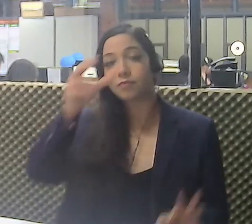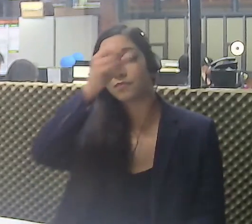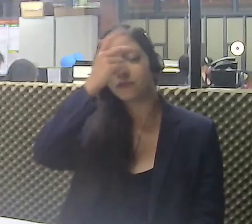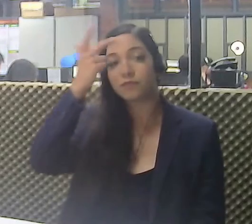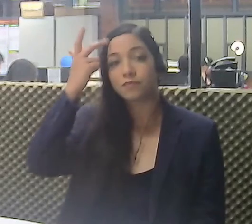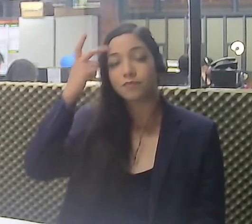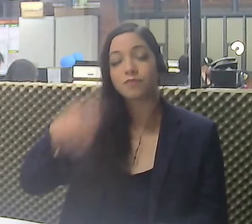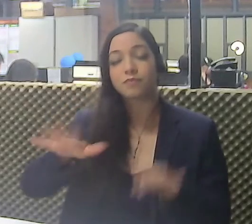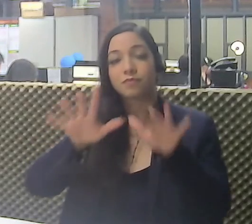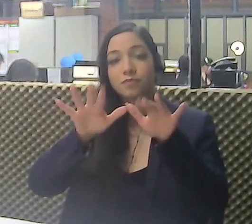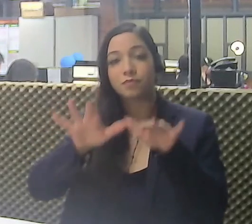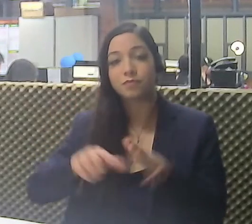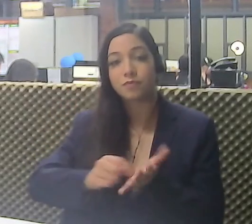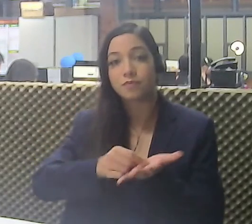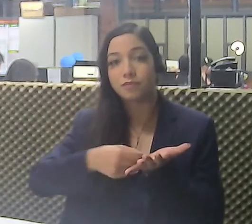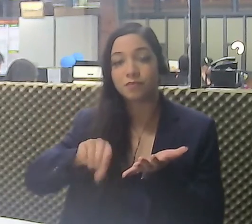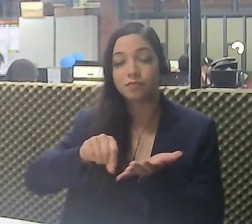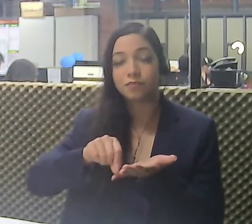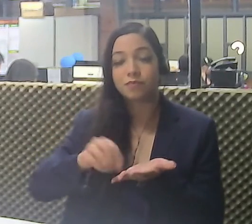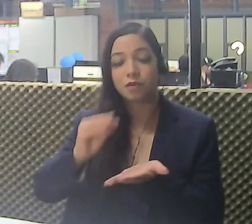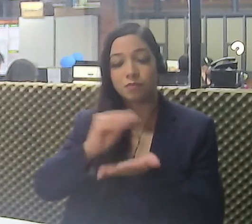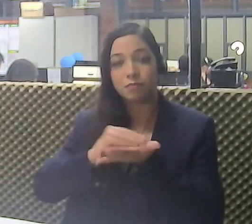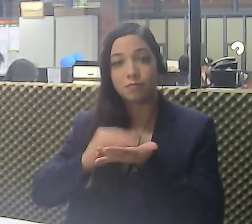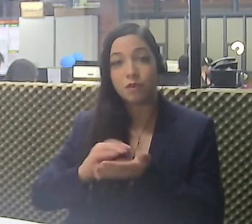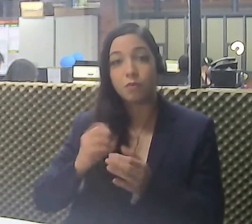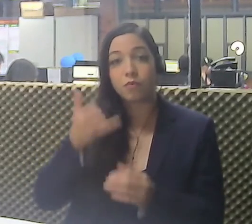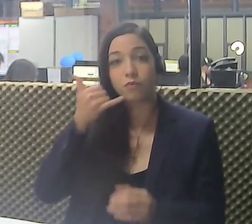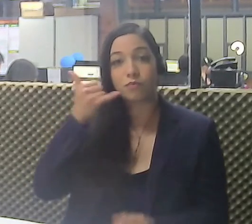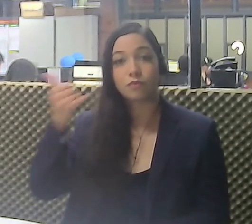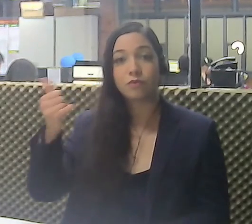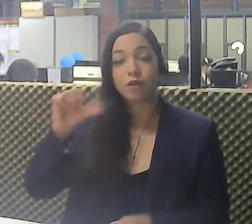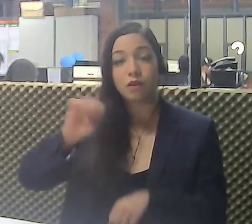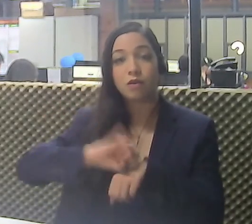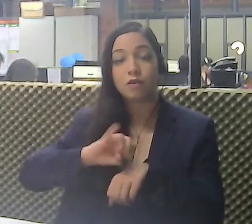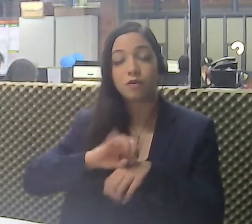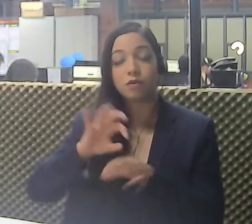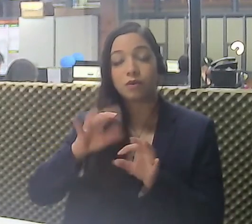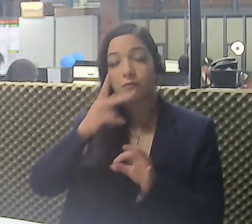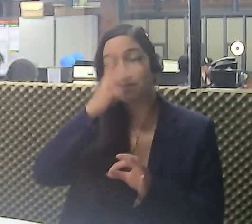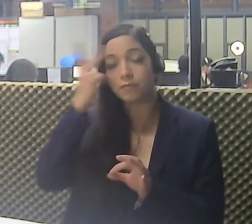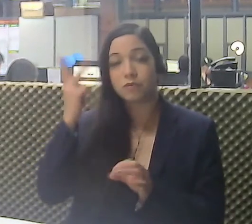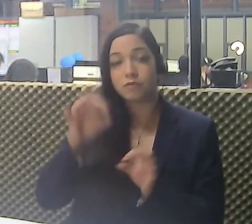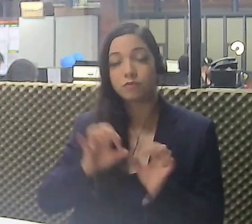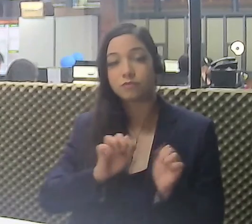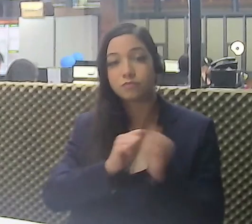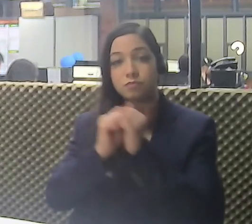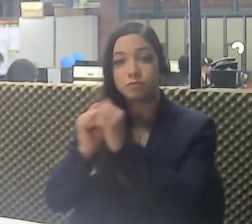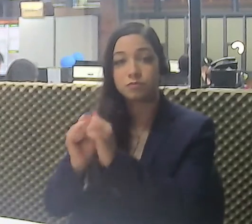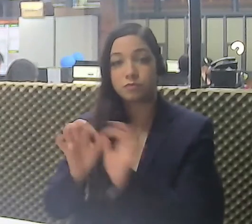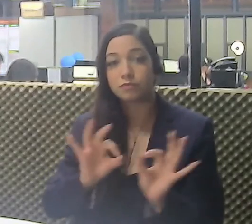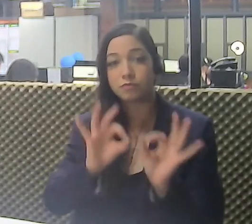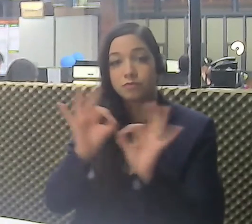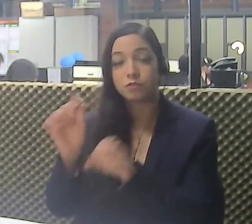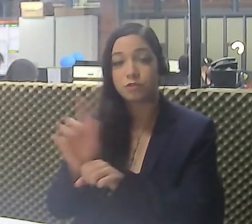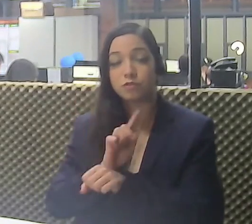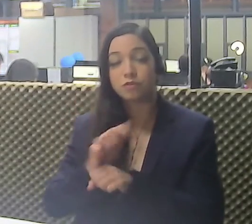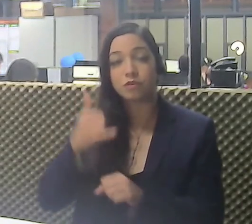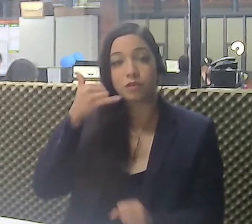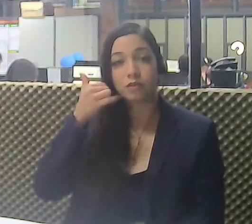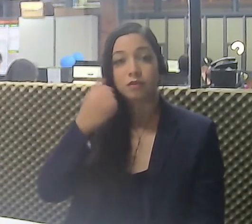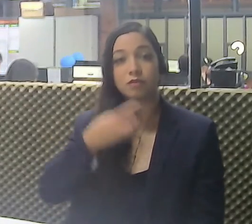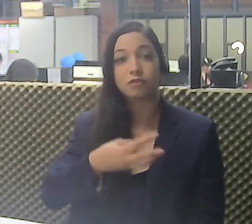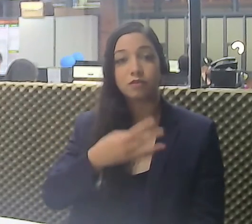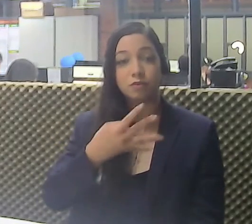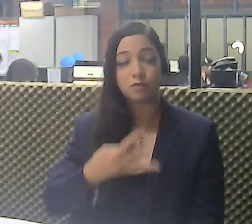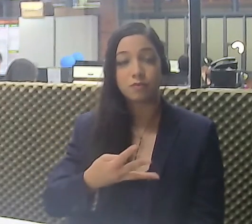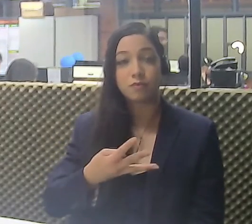e preencher o formulário disponível ou ligar no Núcleo de Acompanhamento de Pessoal da Diretoria de Gestão de Pessoas no telefone